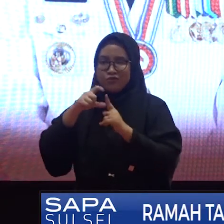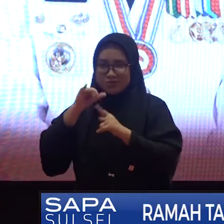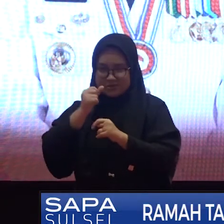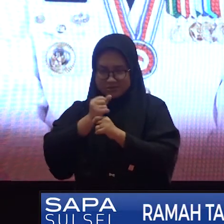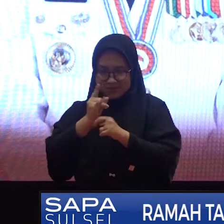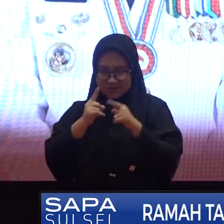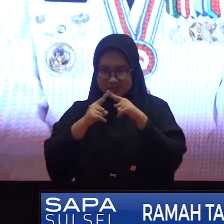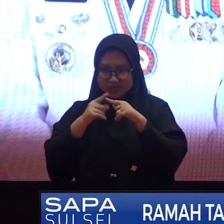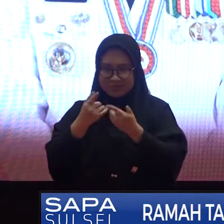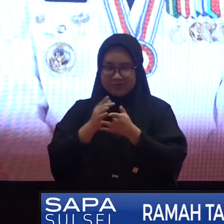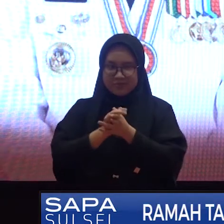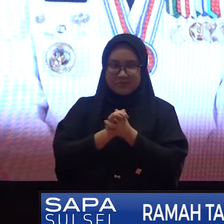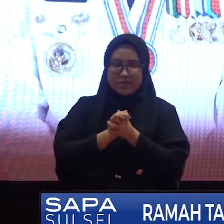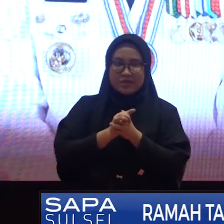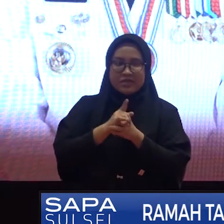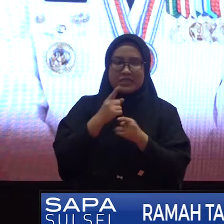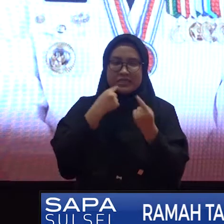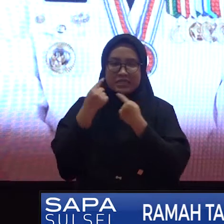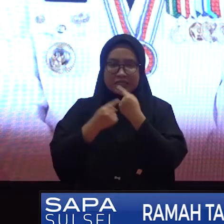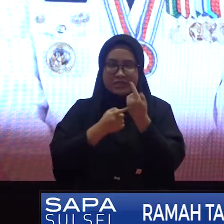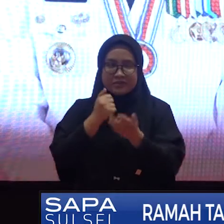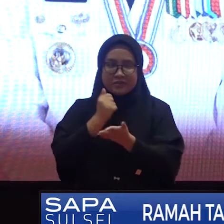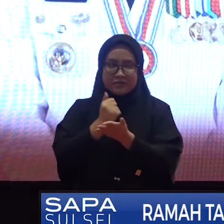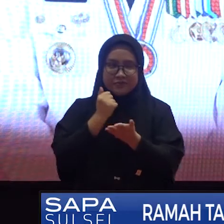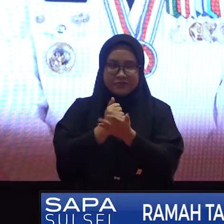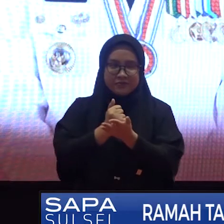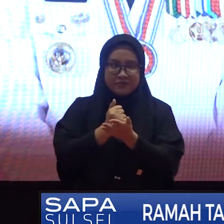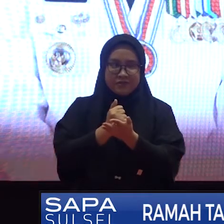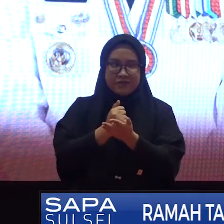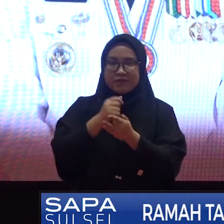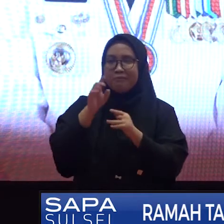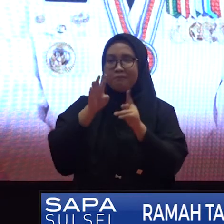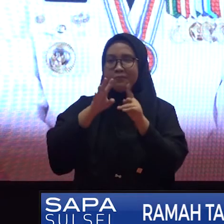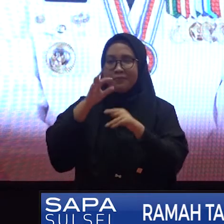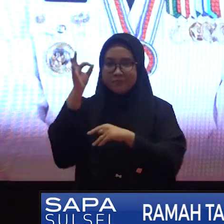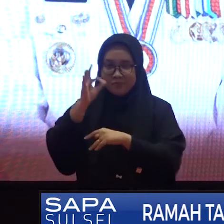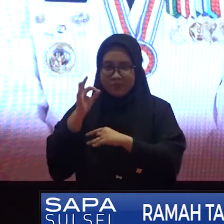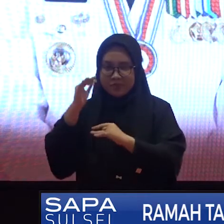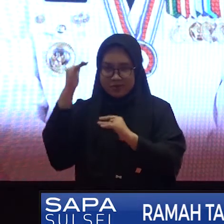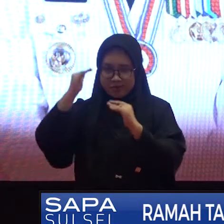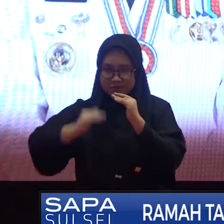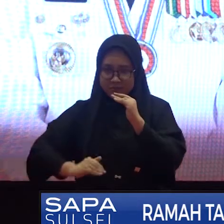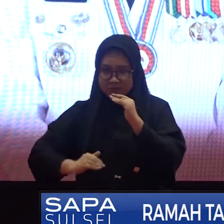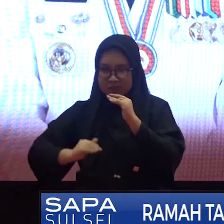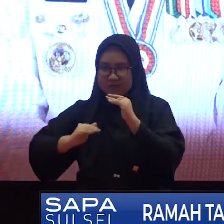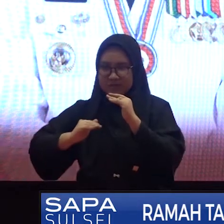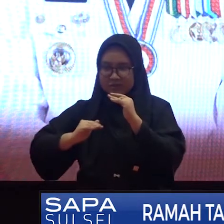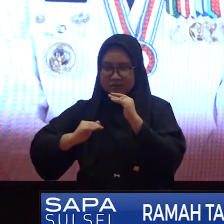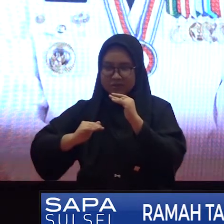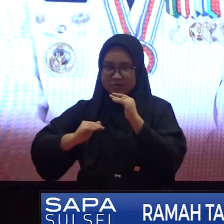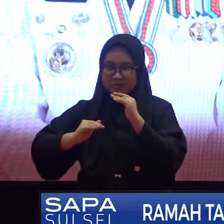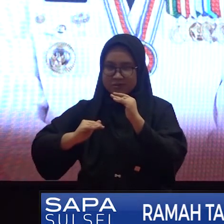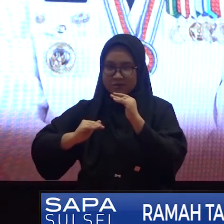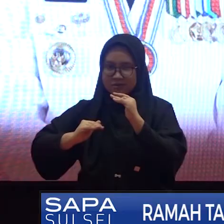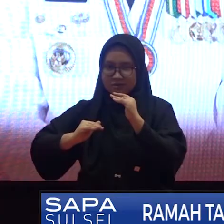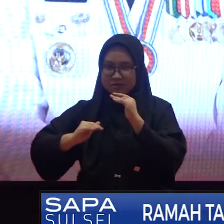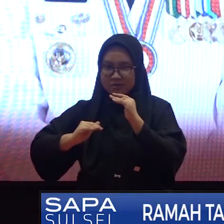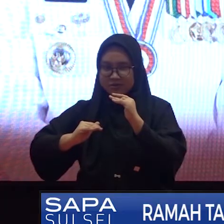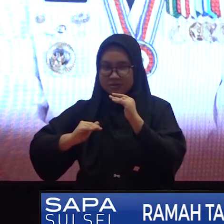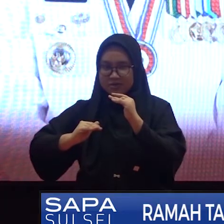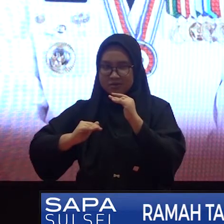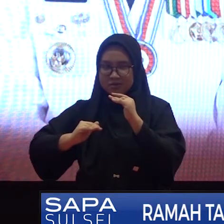sebenarnya cerita yang sebenarnya adalah dari 13% dia turun Jadi 9% tapi yang sudah tidak